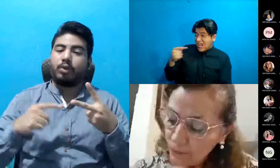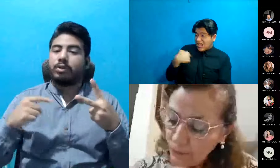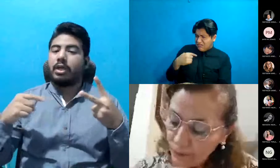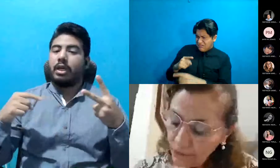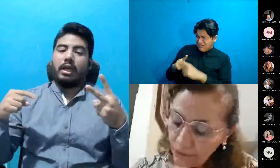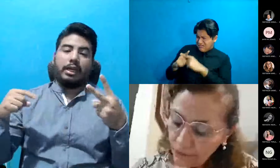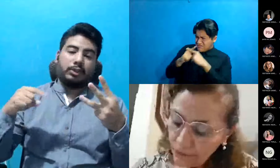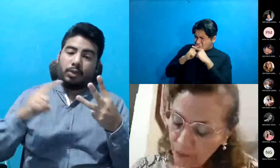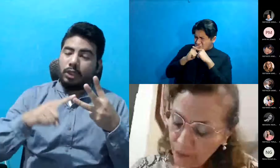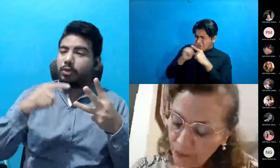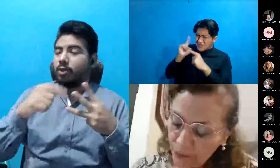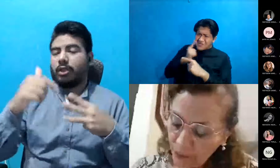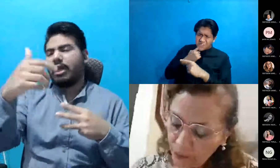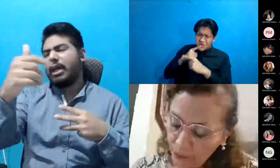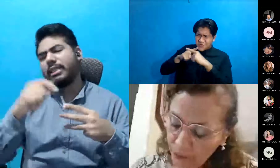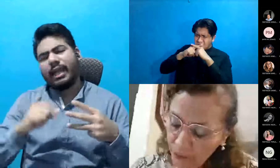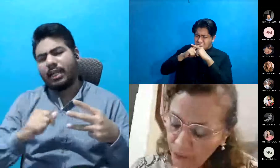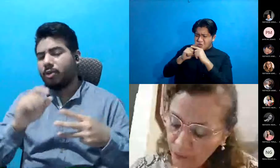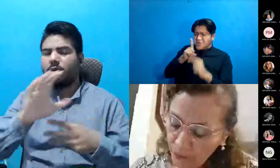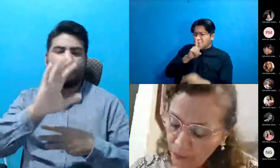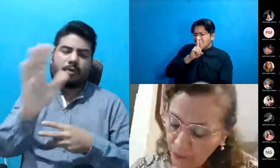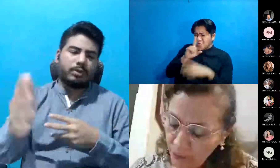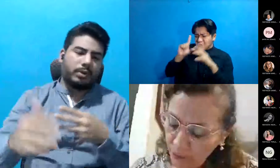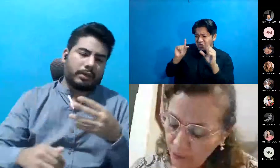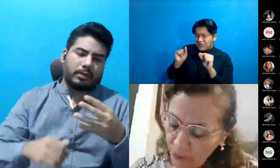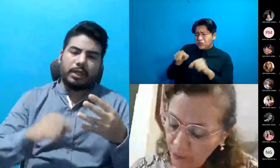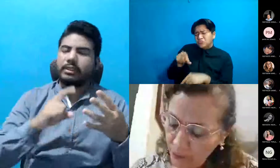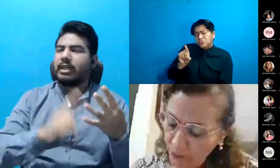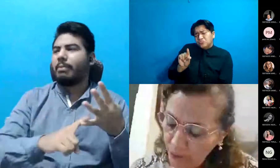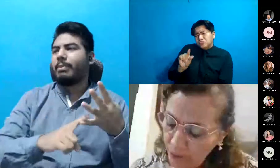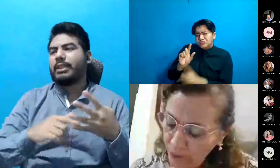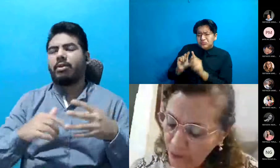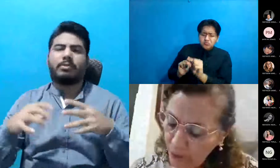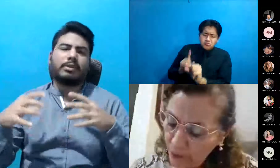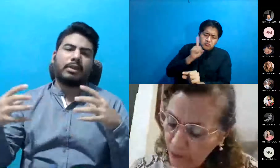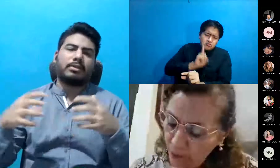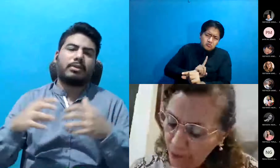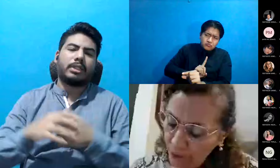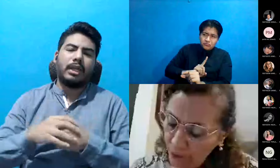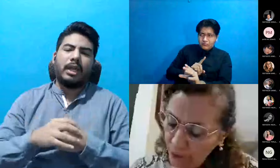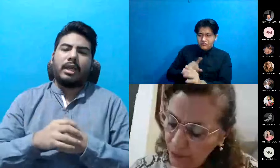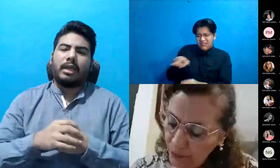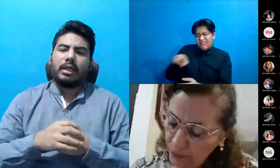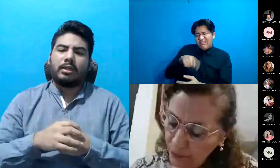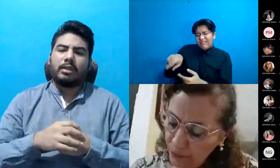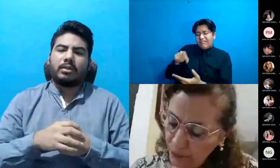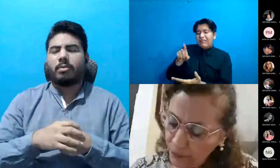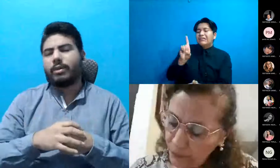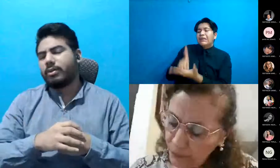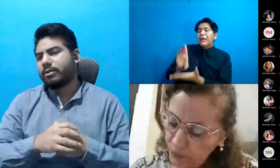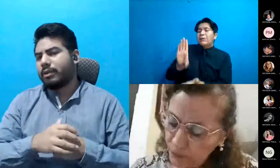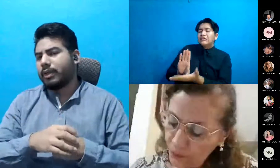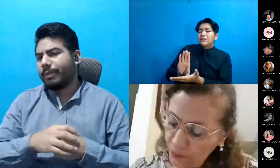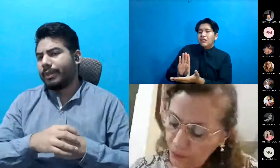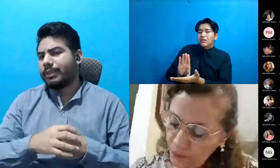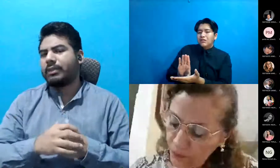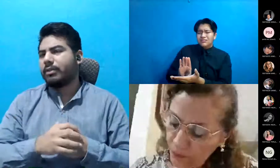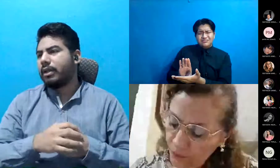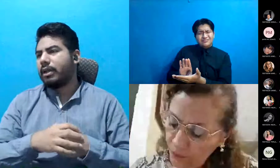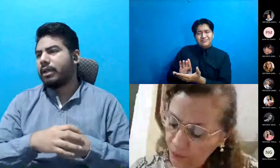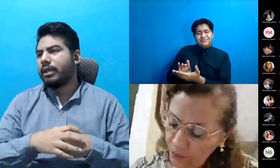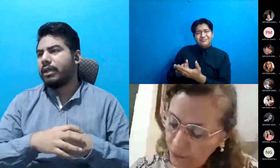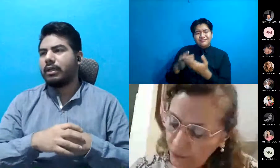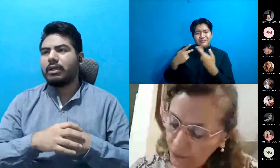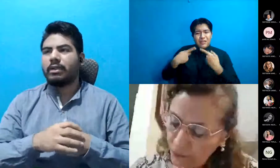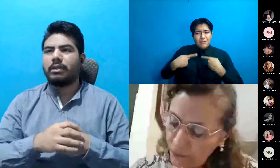decir sordomudos, sordito, sordita, es de cariño, no es correcto. Discapacitados, las personas sordas no son personas con